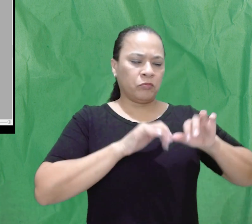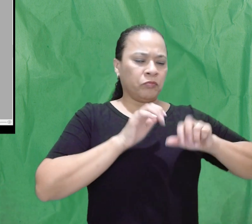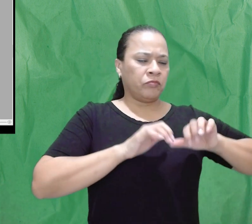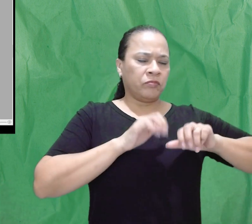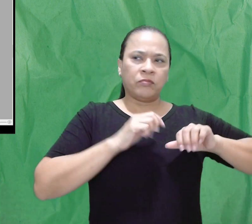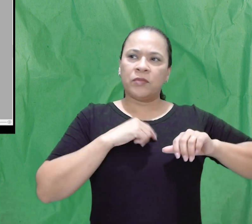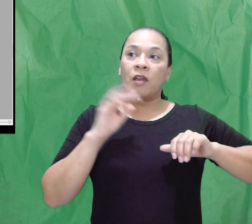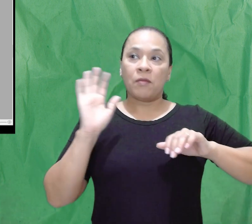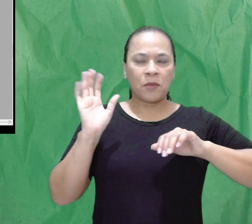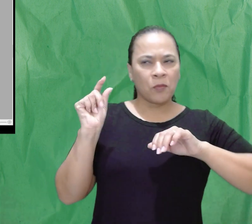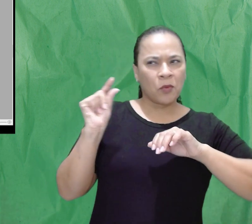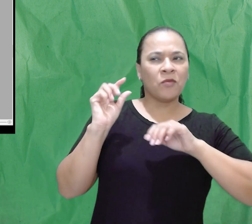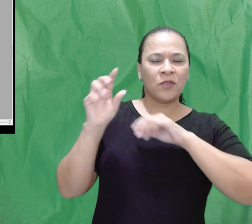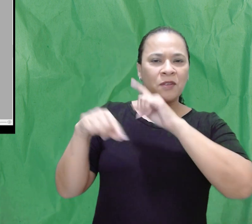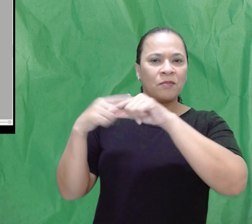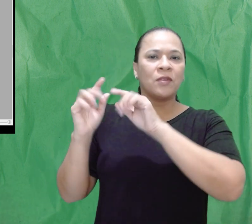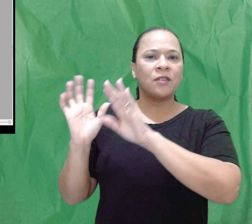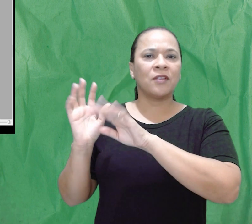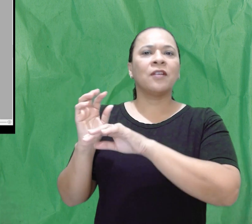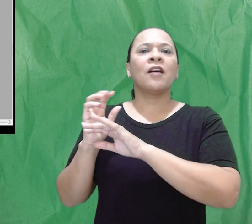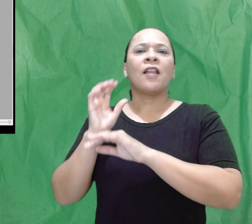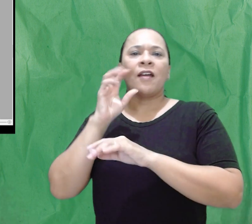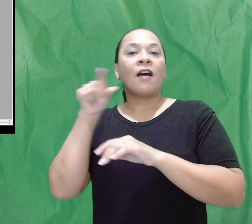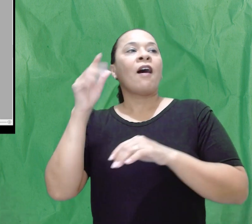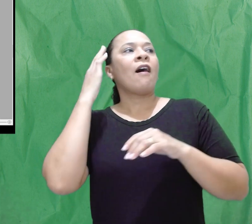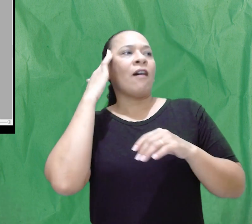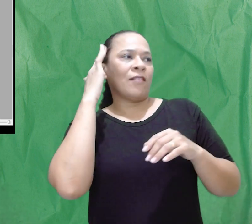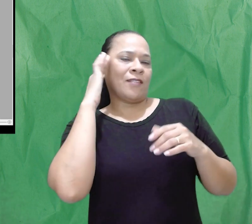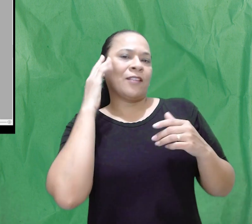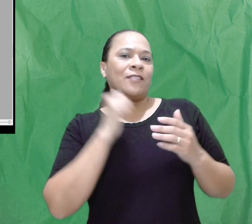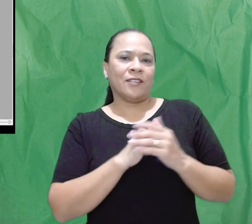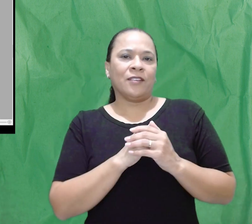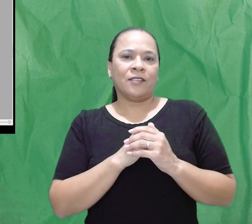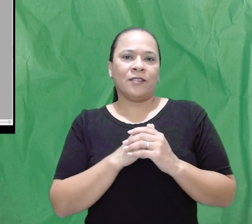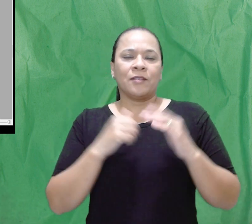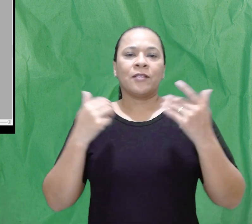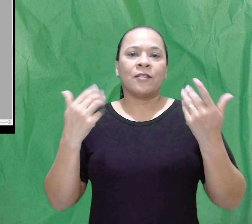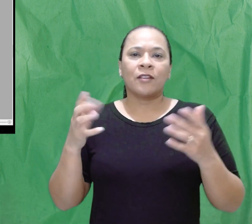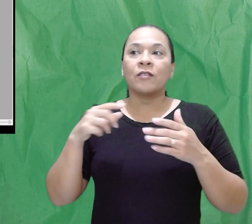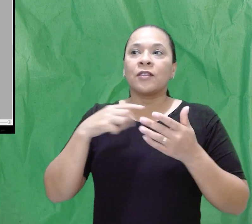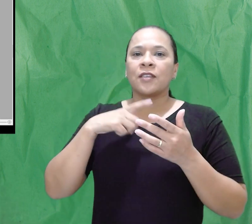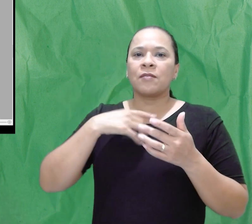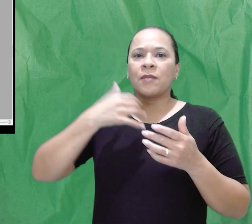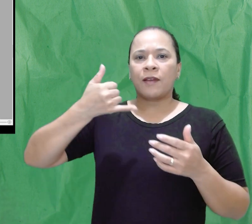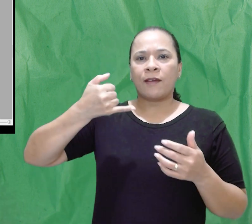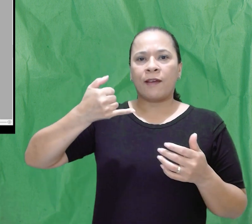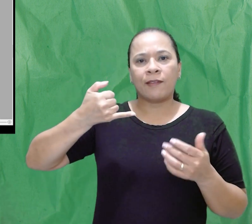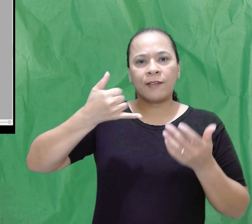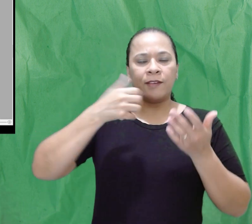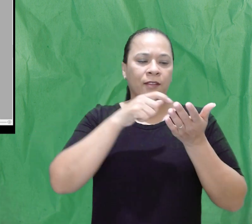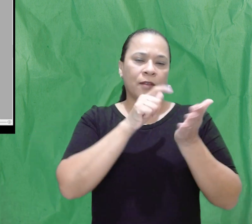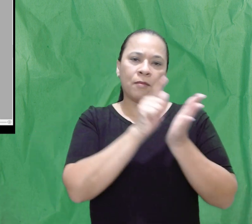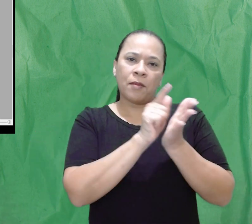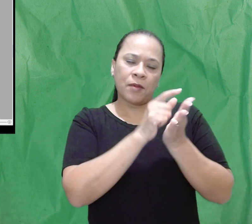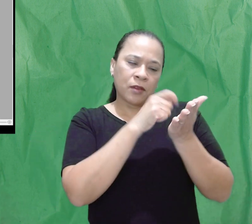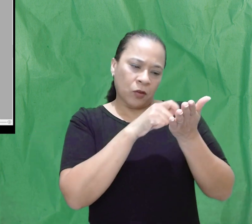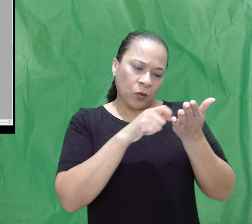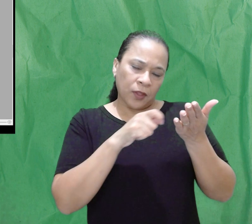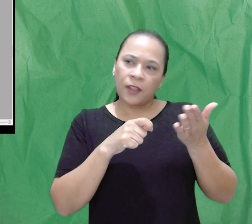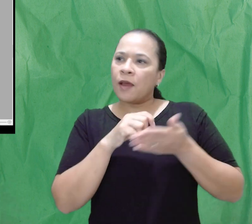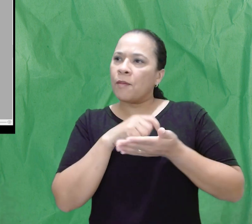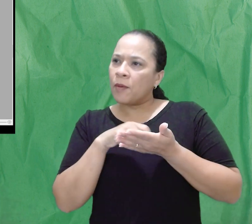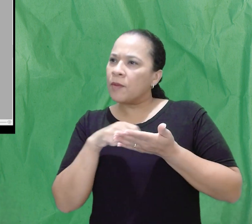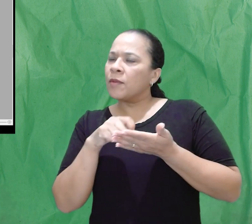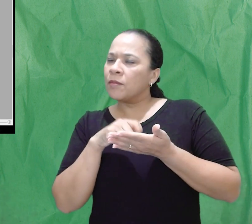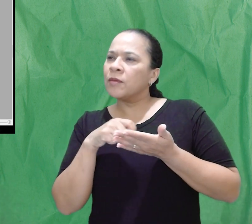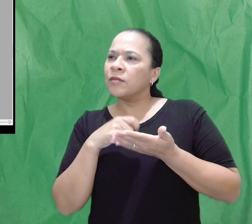tem que estar sempre preparado. Tenha sempre em mão uma caneta, um bloco para você anotar o que está sendo conversado.